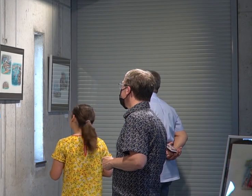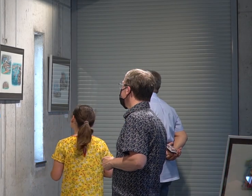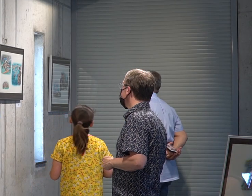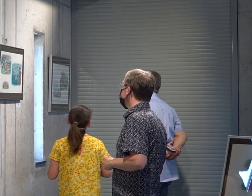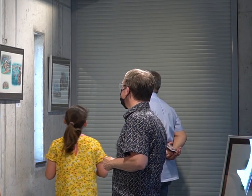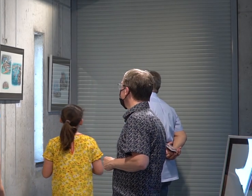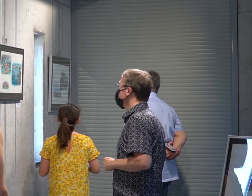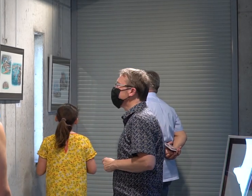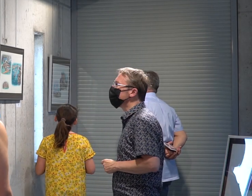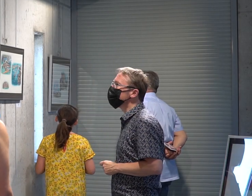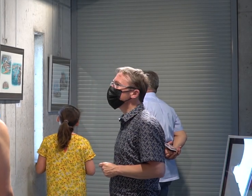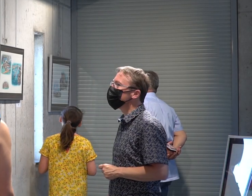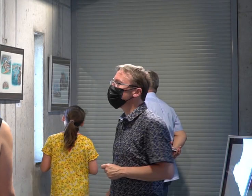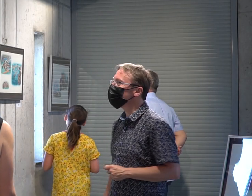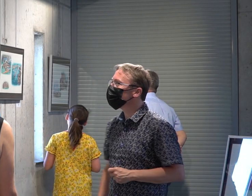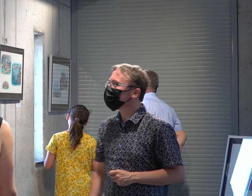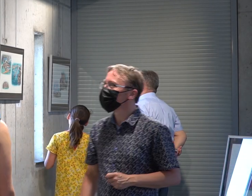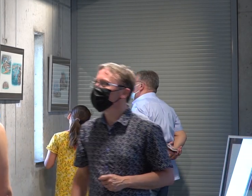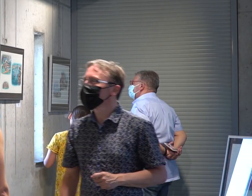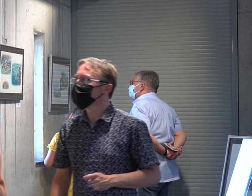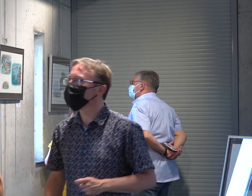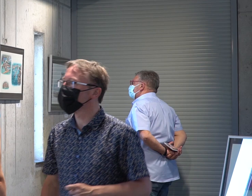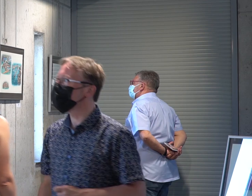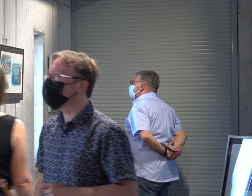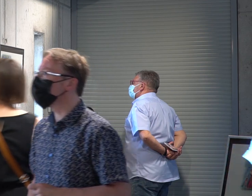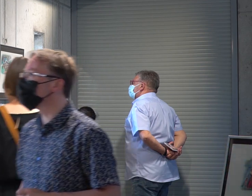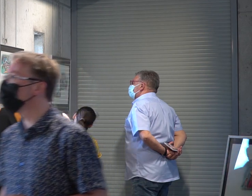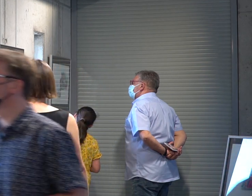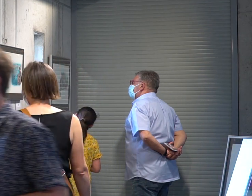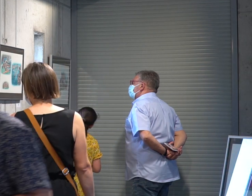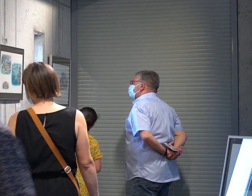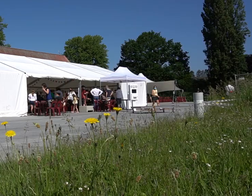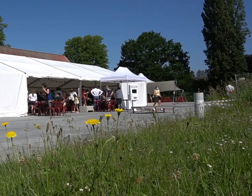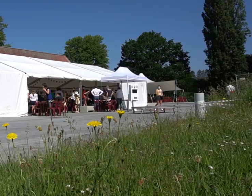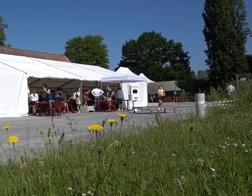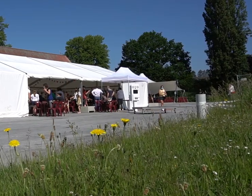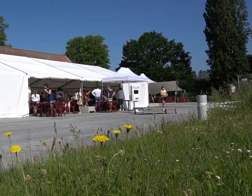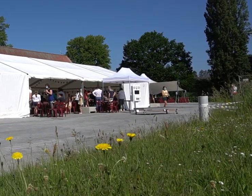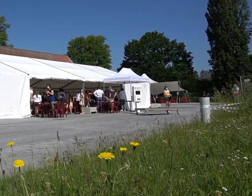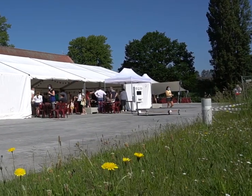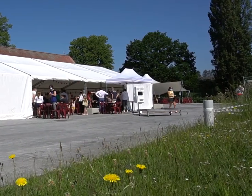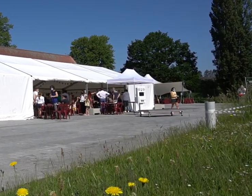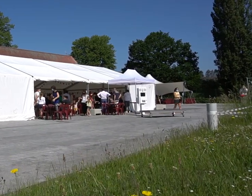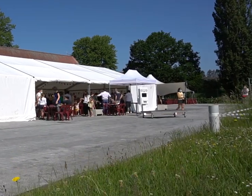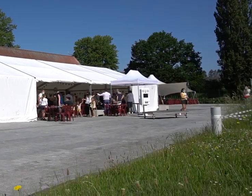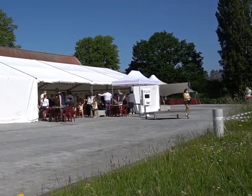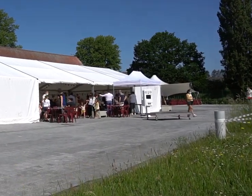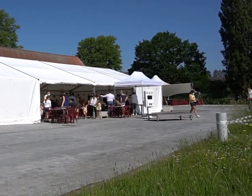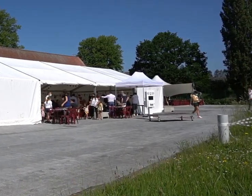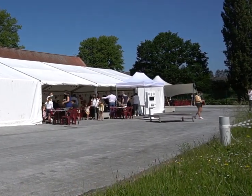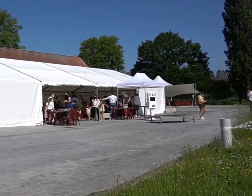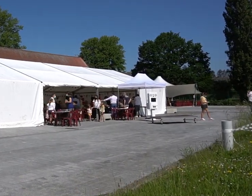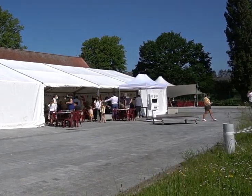l'on peut célébrer aujourd'hui. Et voilà, ce petit clin d'œil, évidemment, qui était important. Et moi, en tant que papa, bah, c'est vrai que j'ai eu l'occasion